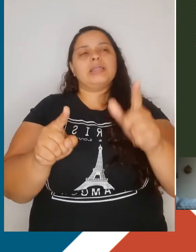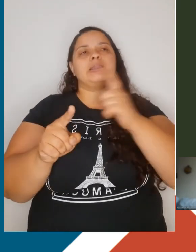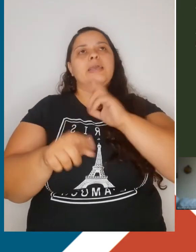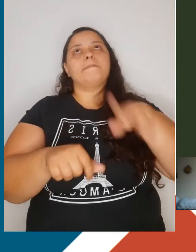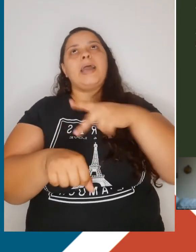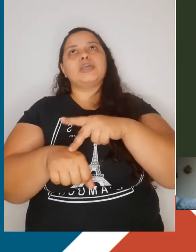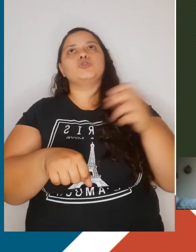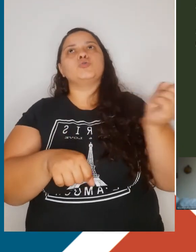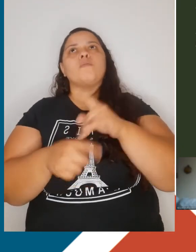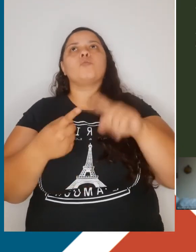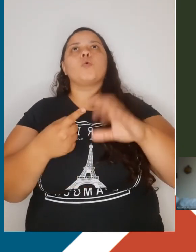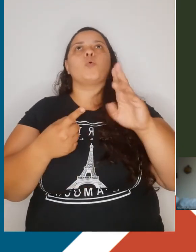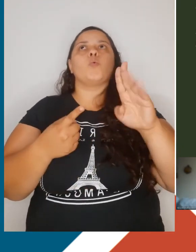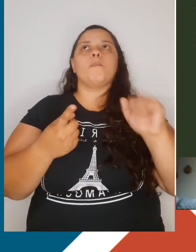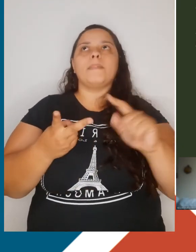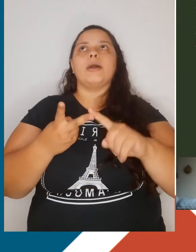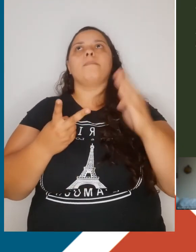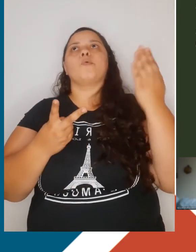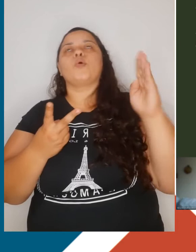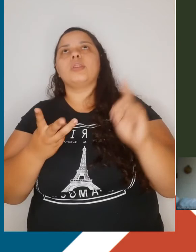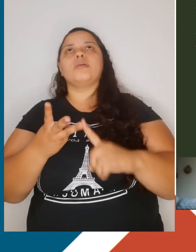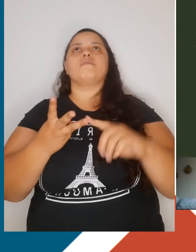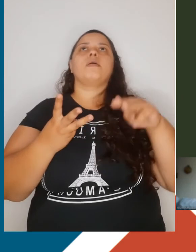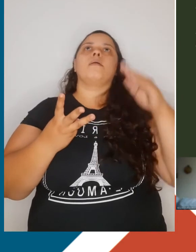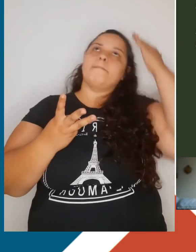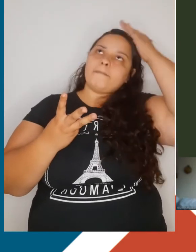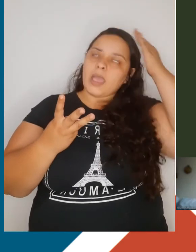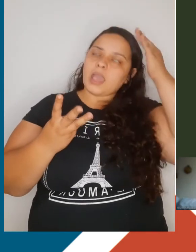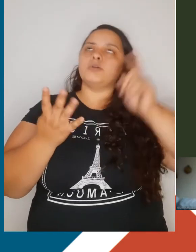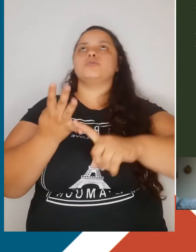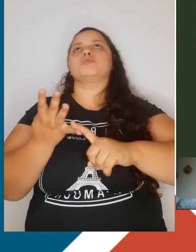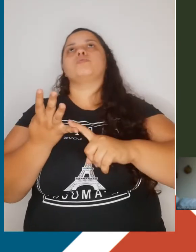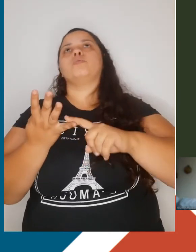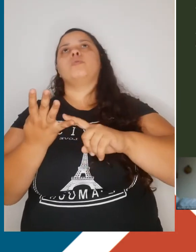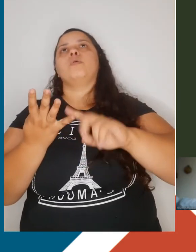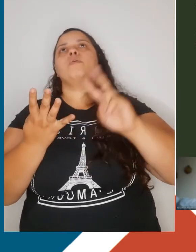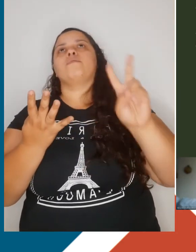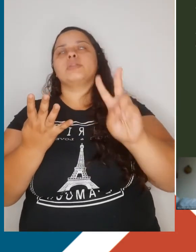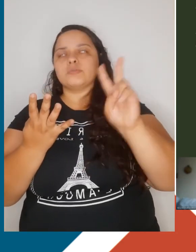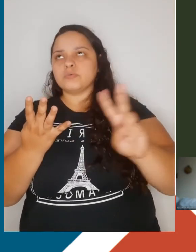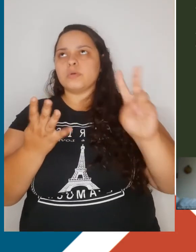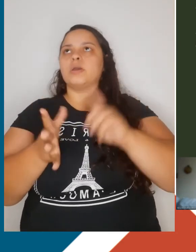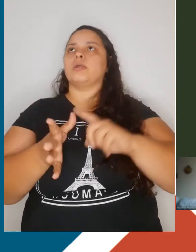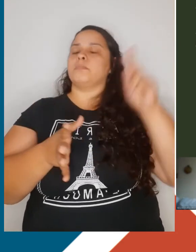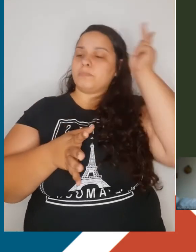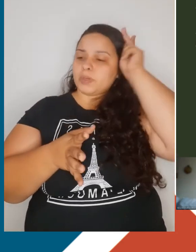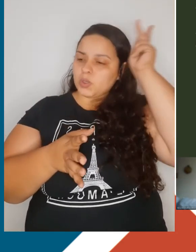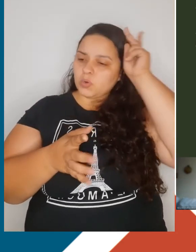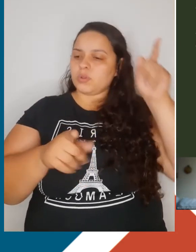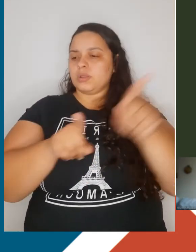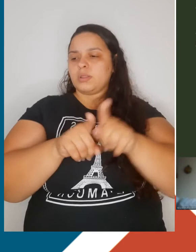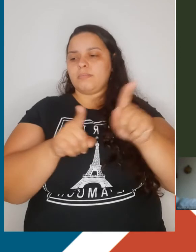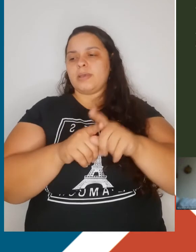simultânea e deram origens a países como Cuba, Bolívia, Colômbia, México, Venezuela, Peru. Dentre as movimentações de